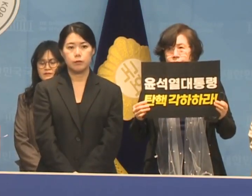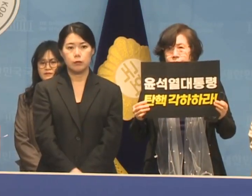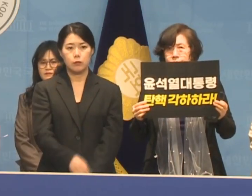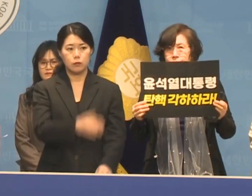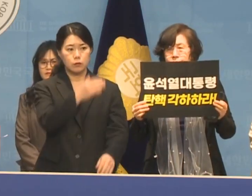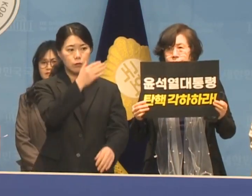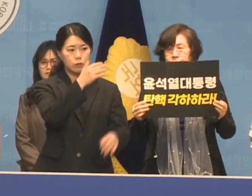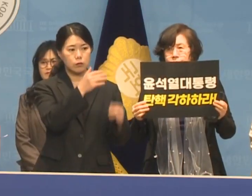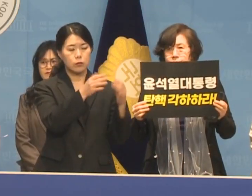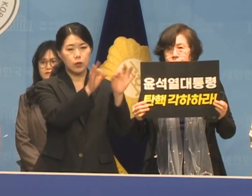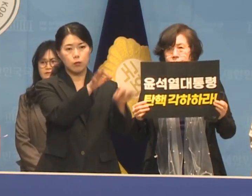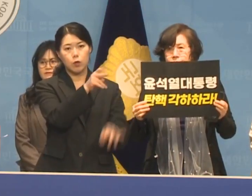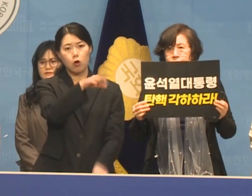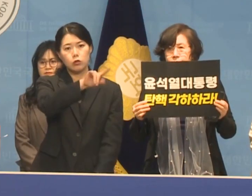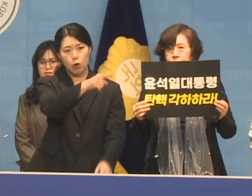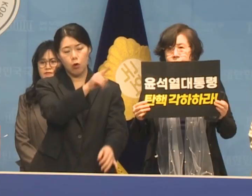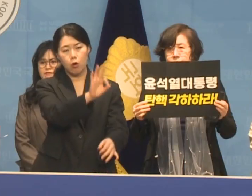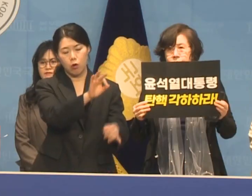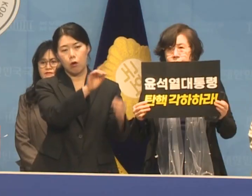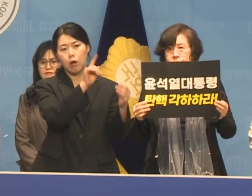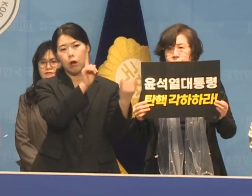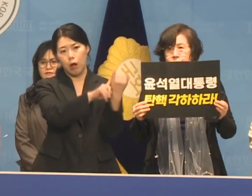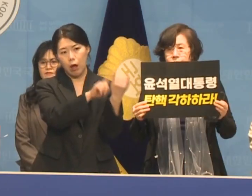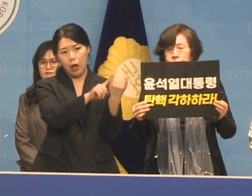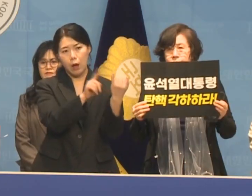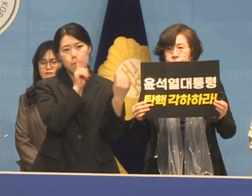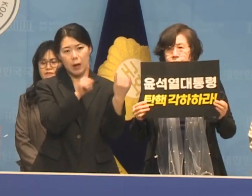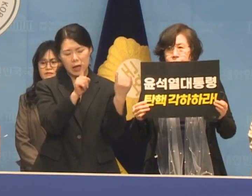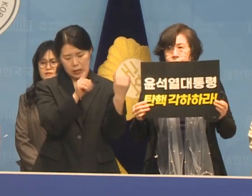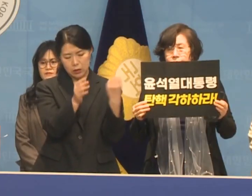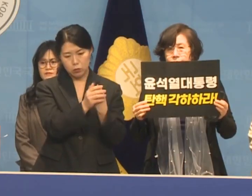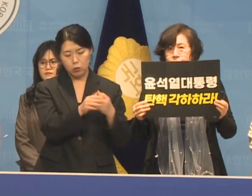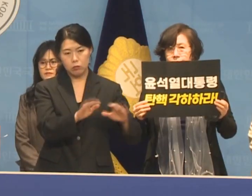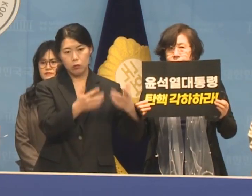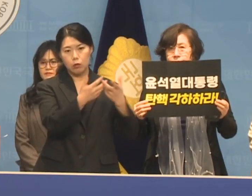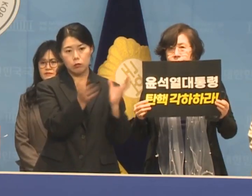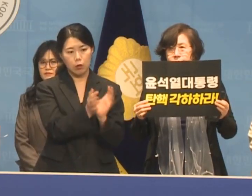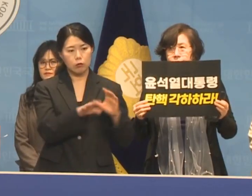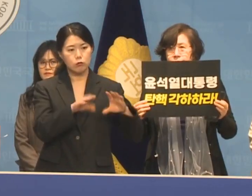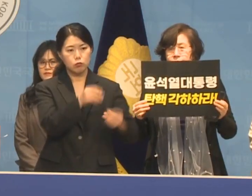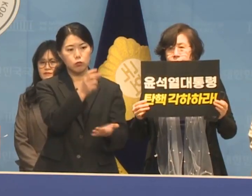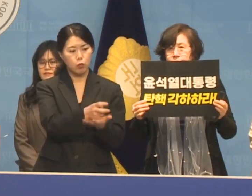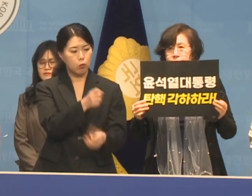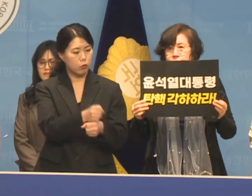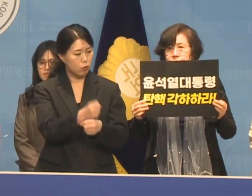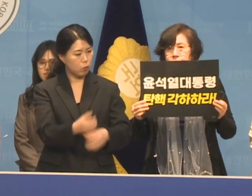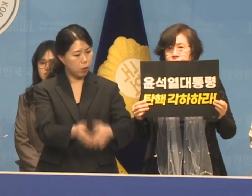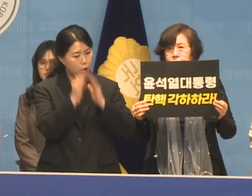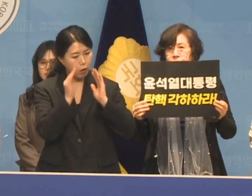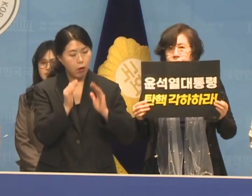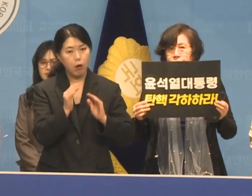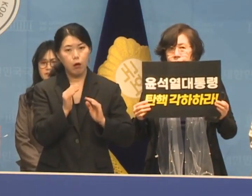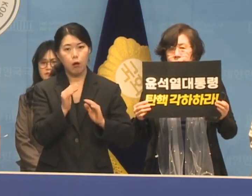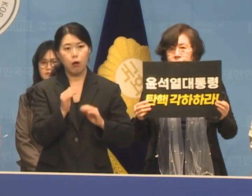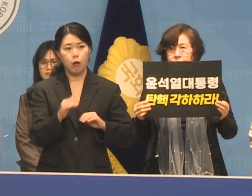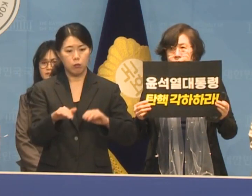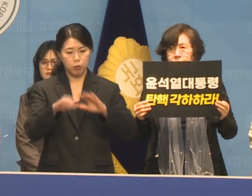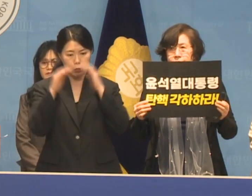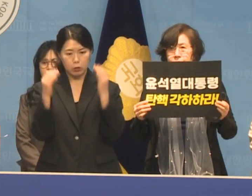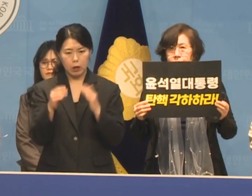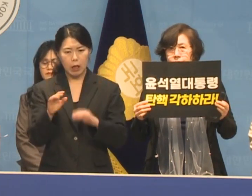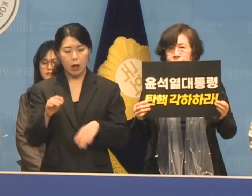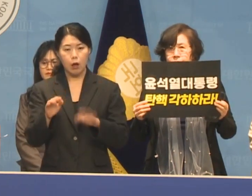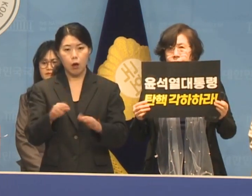김여정이 한마디로 당 전체가 전단 금지법을 만들어냈습니다. 이것은 모든 극단적